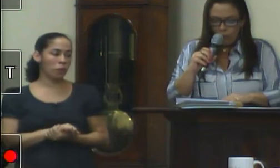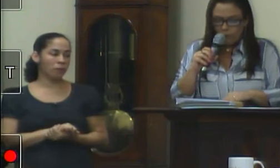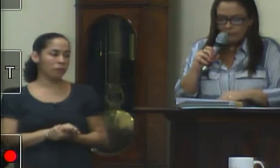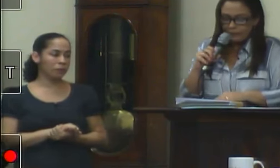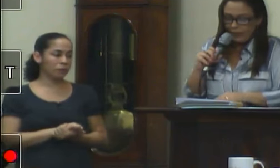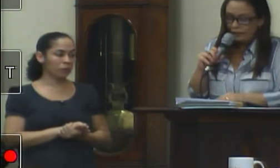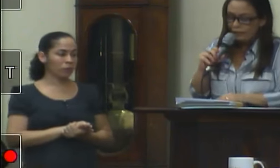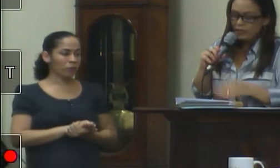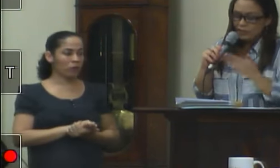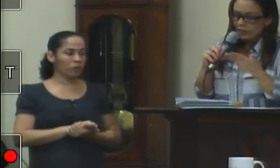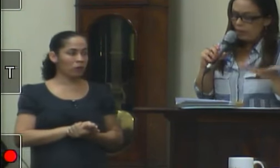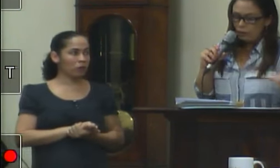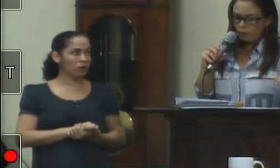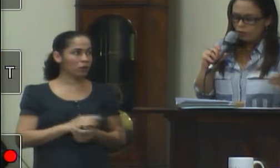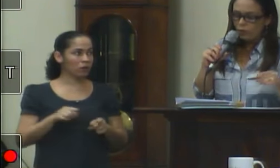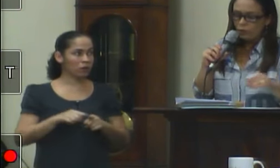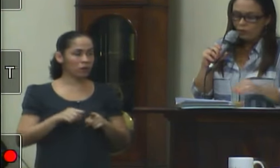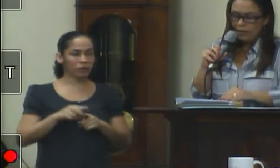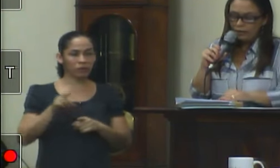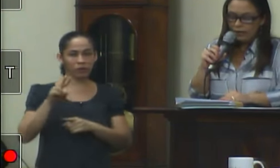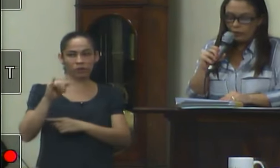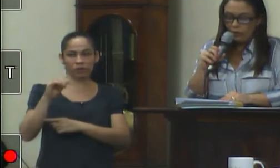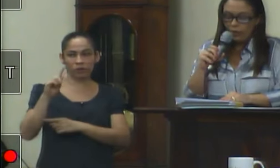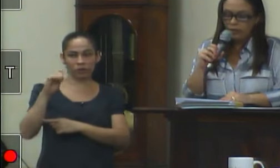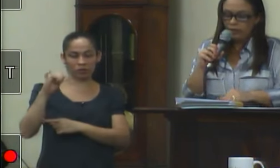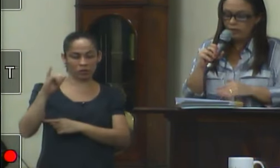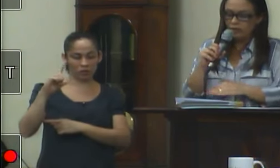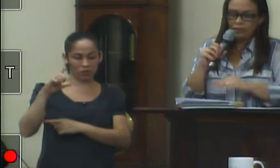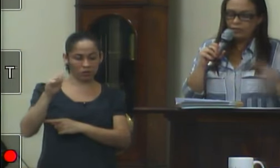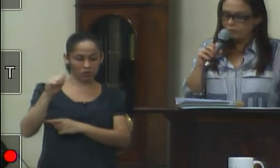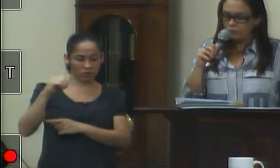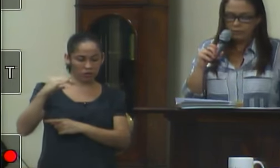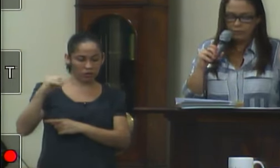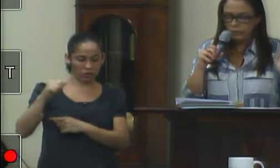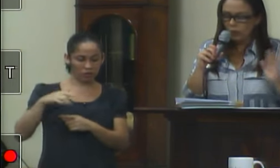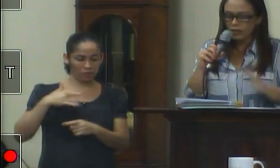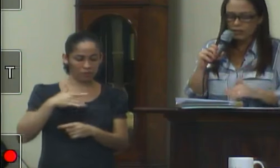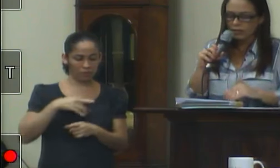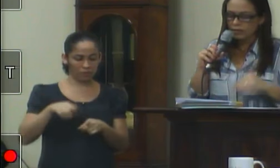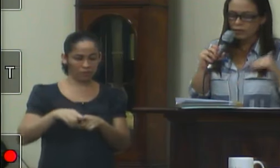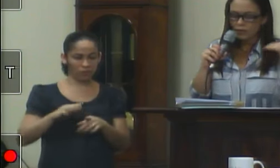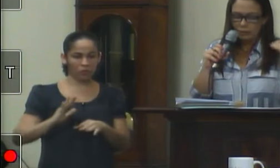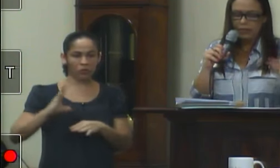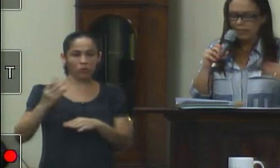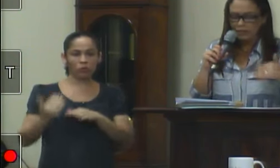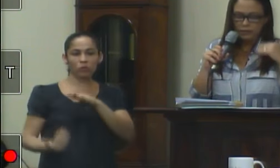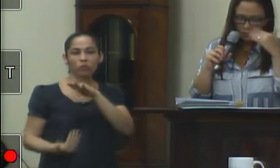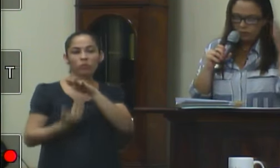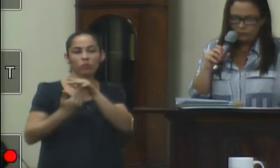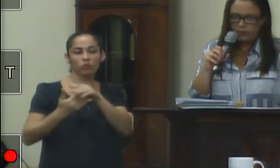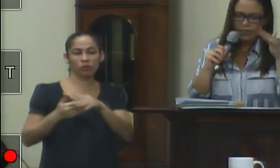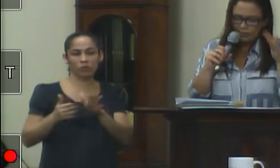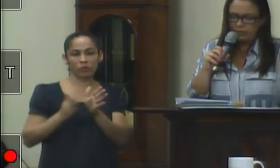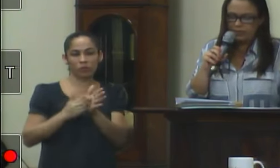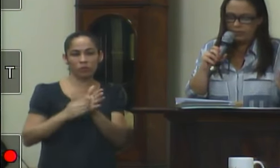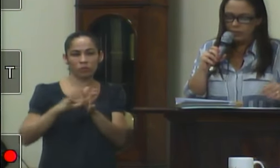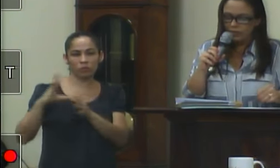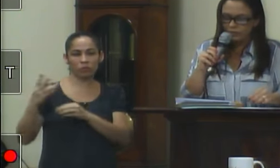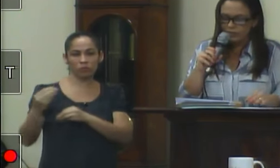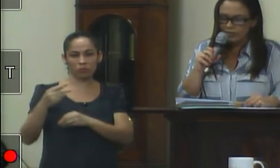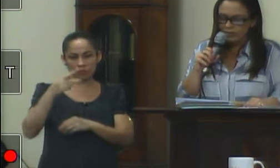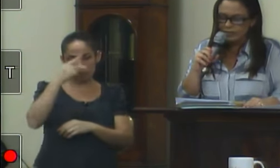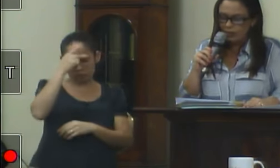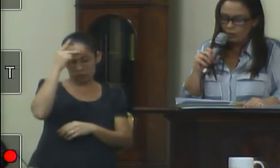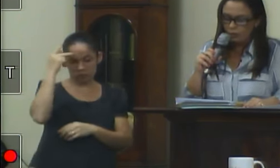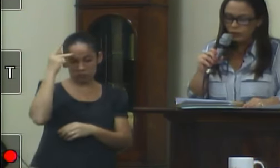Bom, a vigilância em saúde, como o Leonardo falou, nós atingimos todas as ações, parabenizo a todos vocês, e principalmente